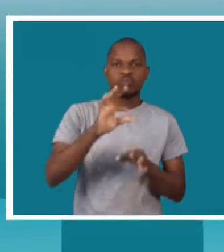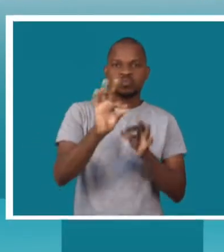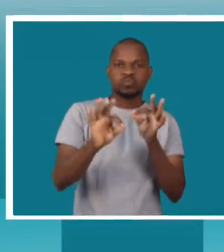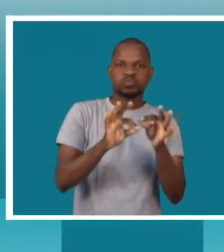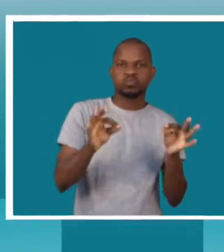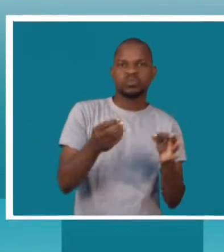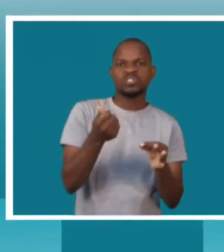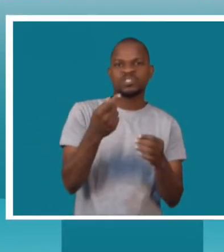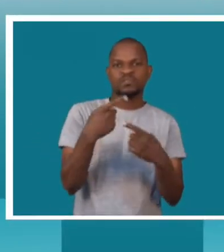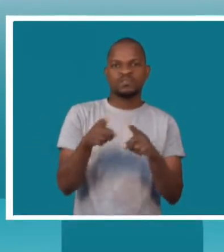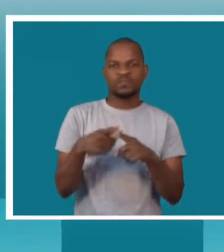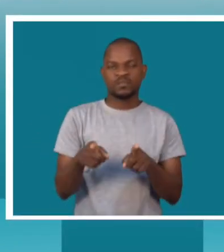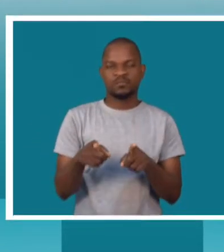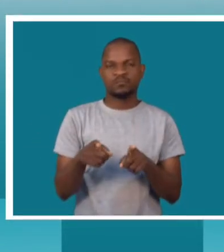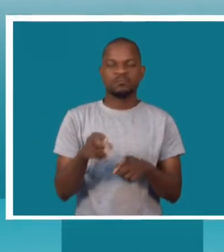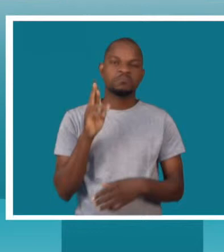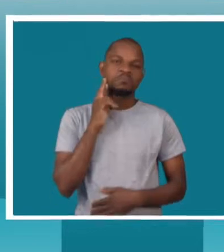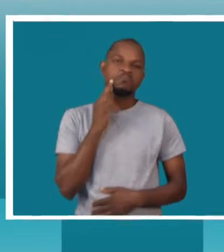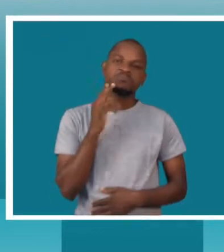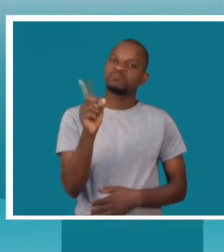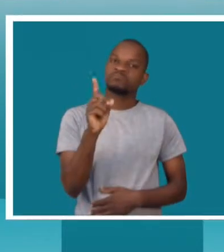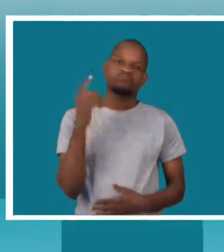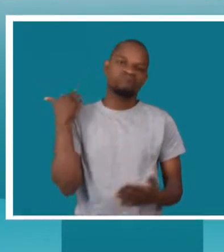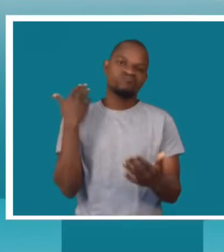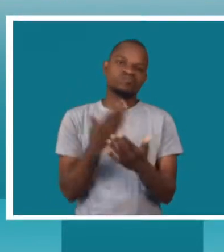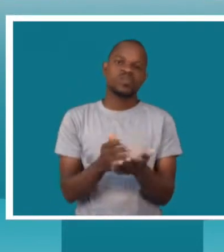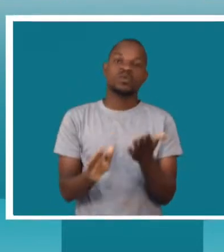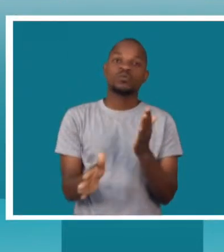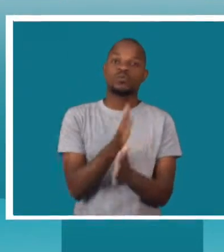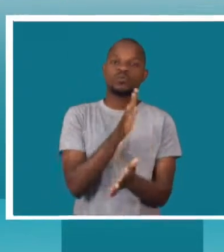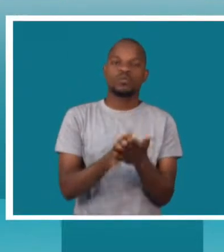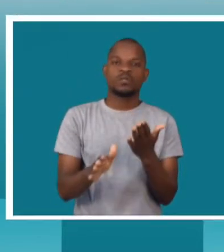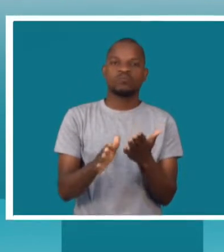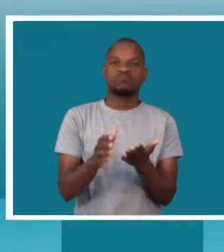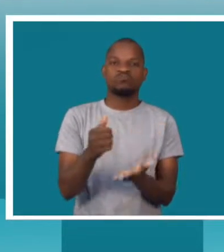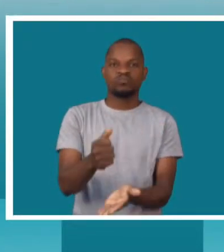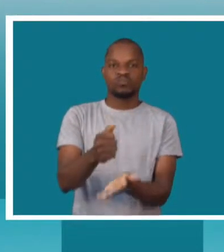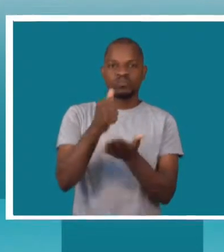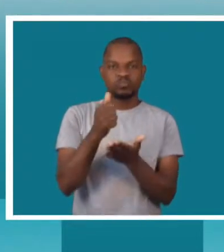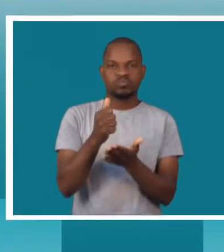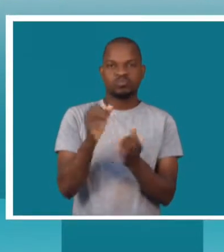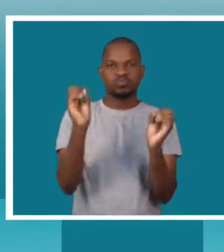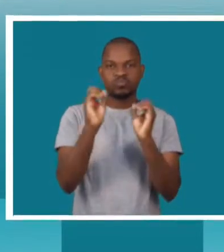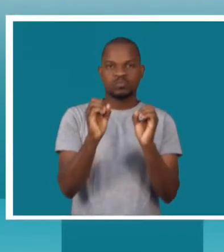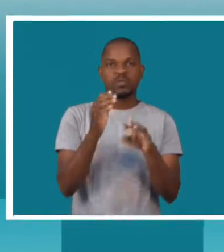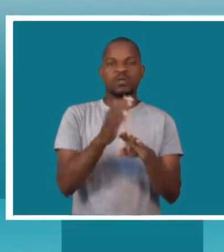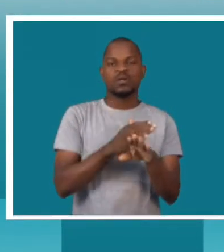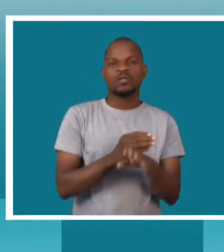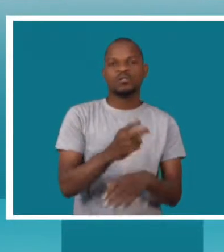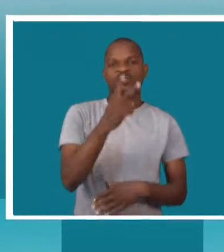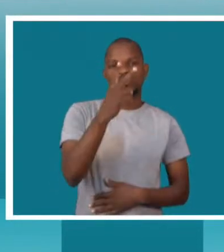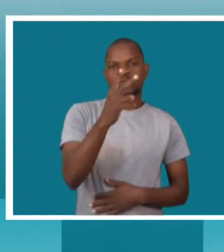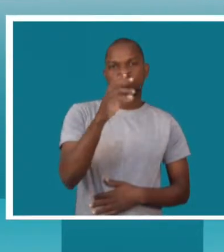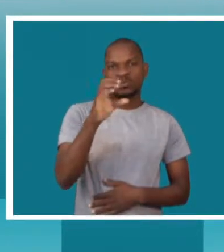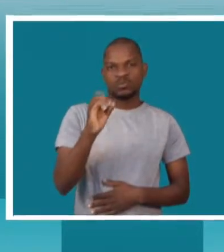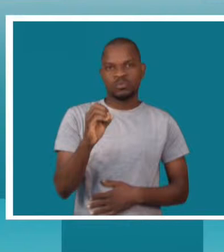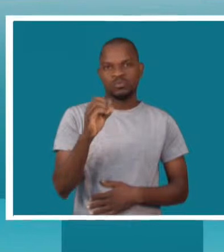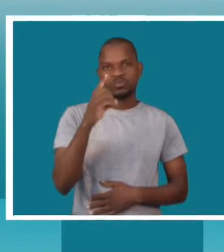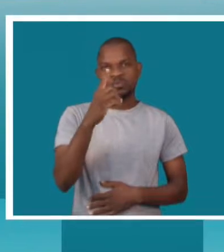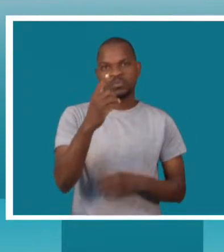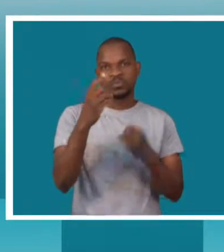prêmios monetários. Sempre sincero, não. Em 2016, 2014,